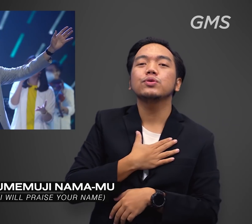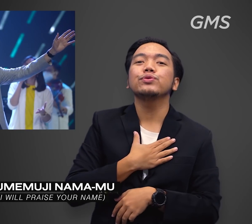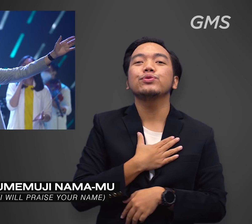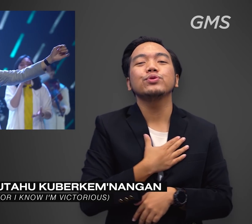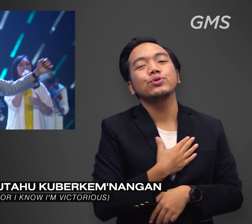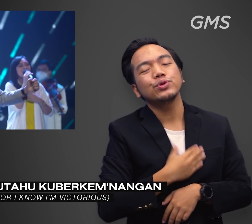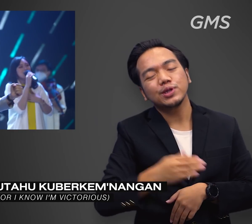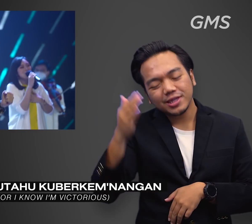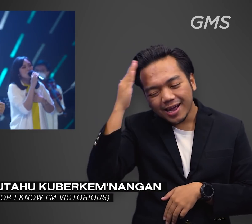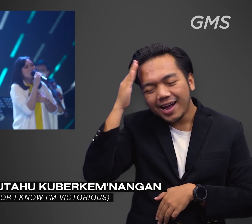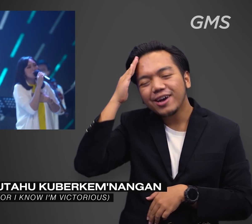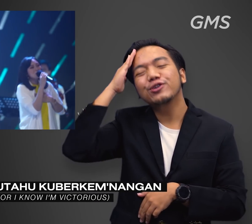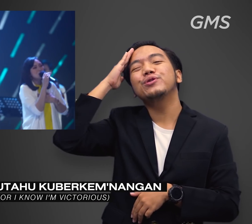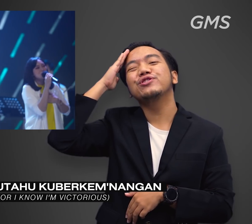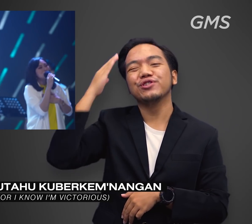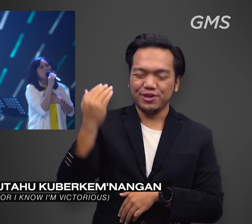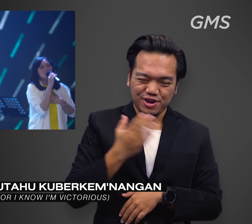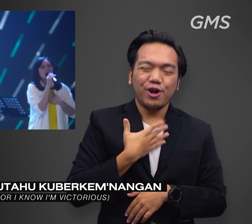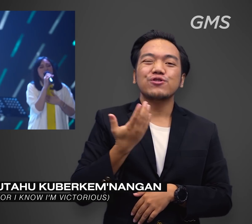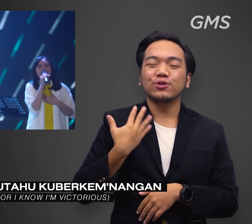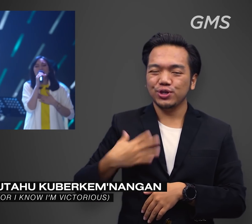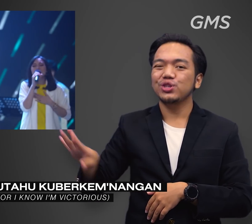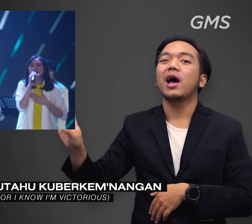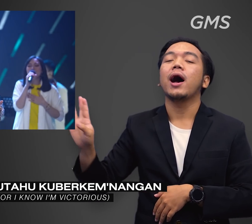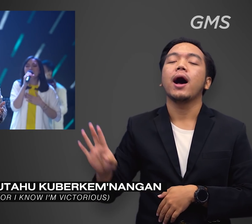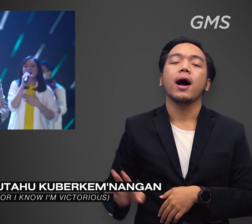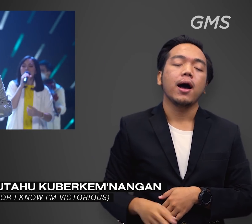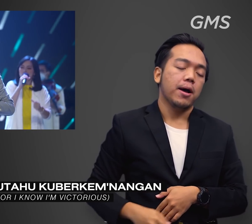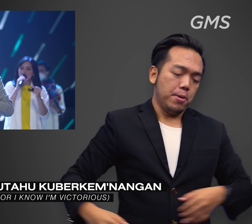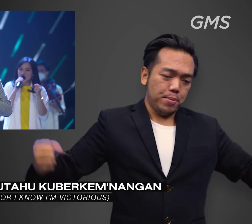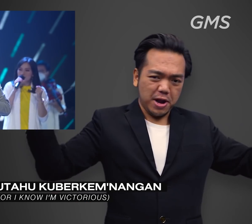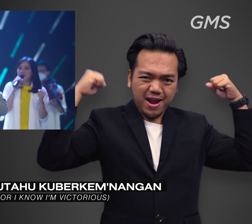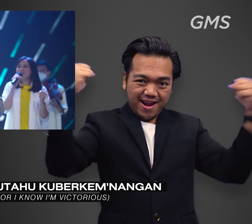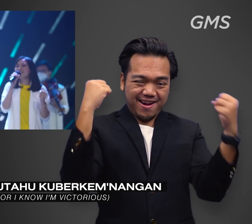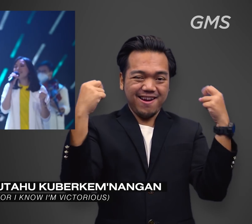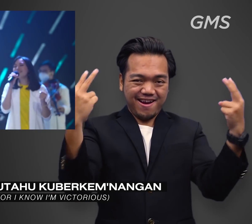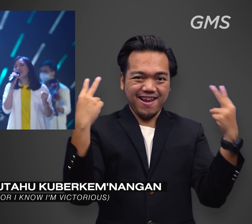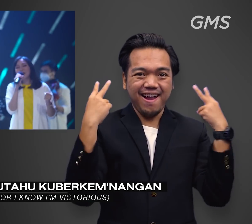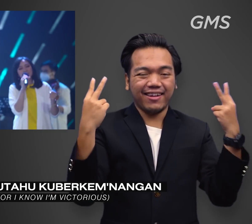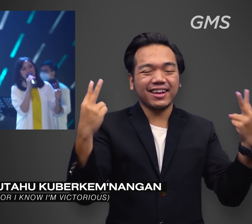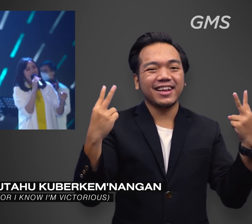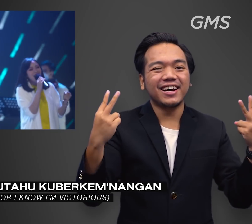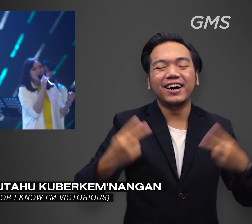nama-Mu, karena ku tahu ku